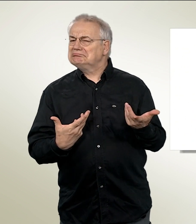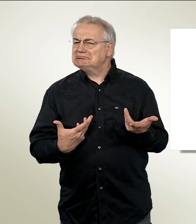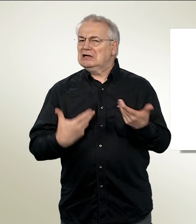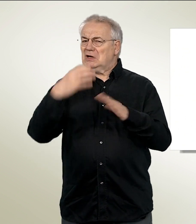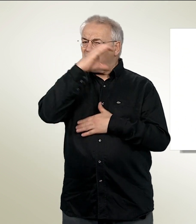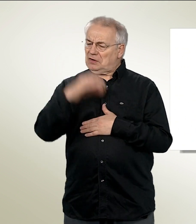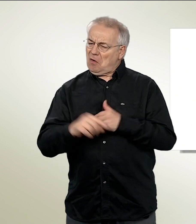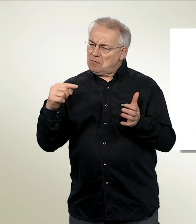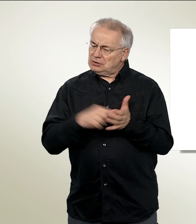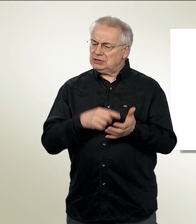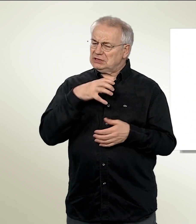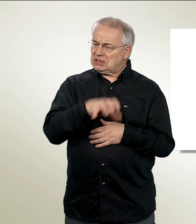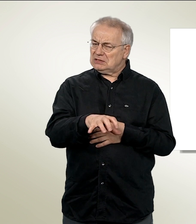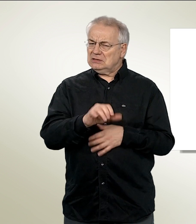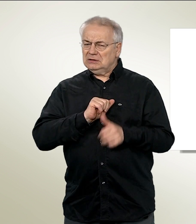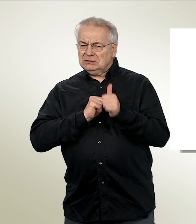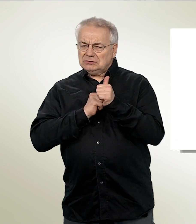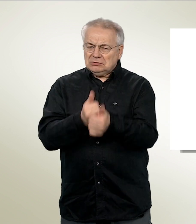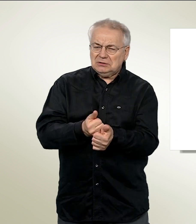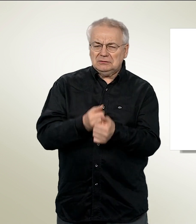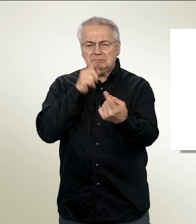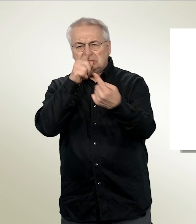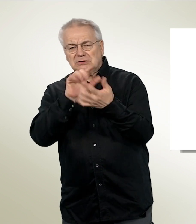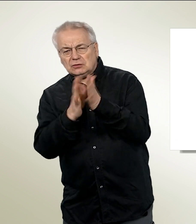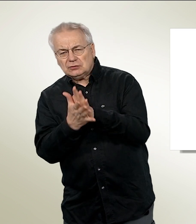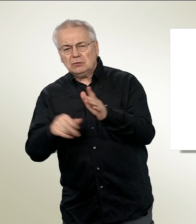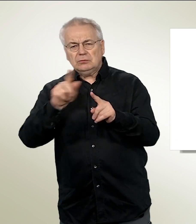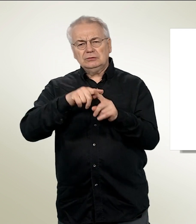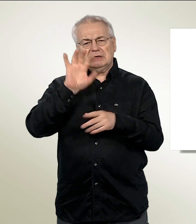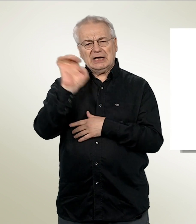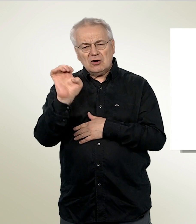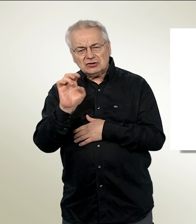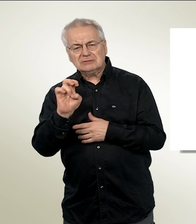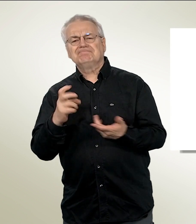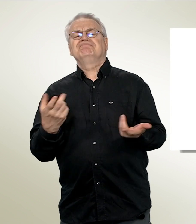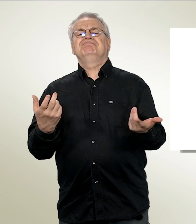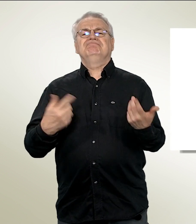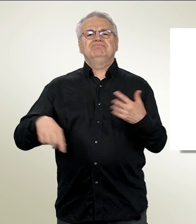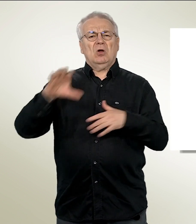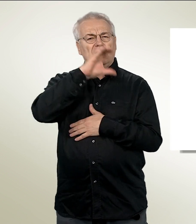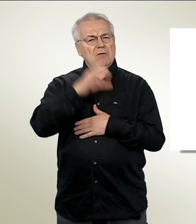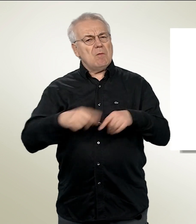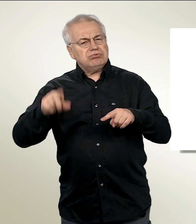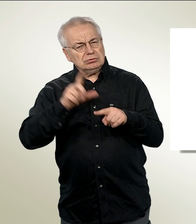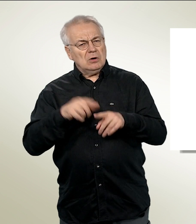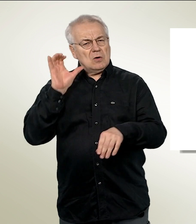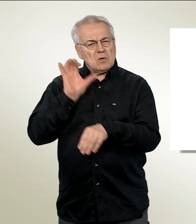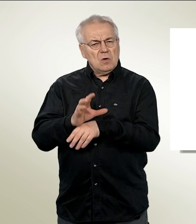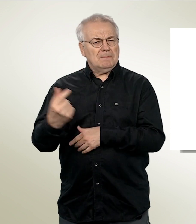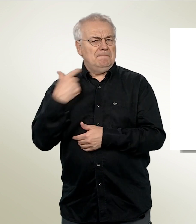obliger ce secteur à poursuivre des objectifs sociaux et écologiques. La Confédération devra en outre lutter contre le gaspillage alimentaire